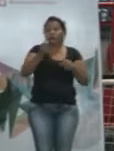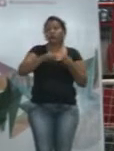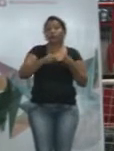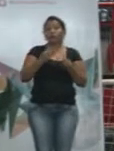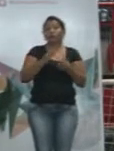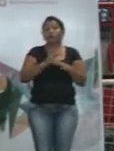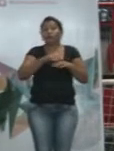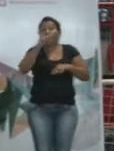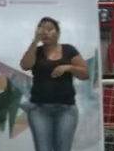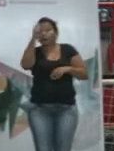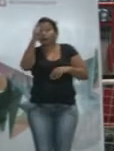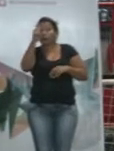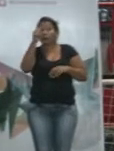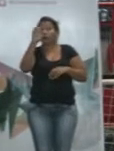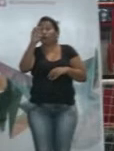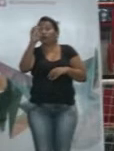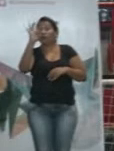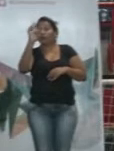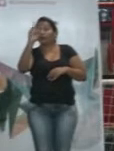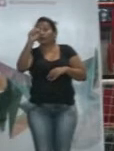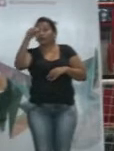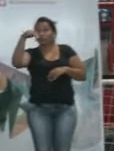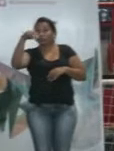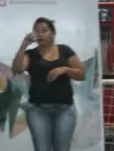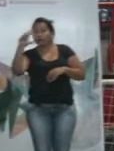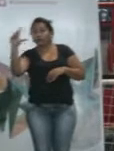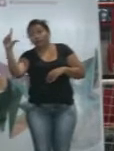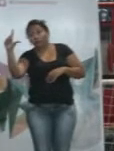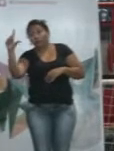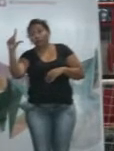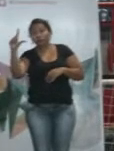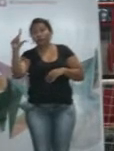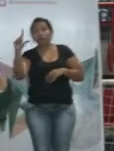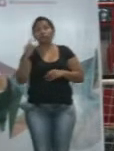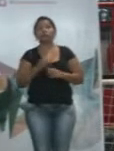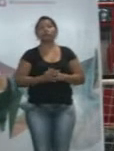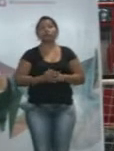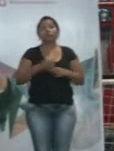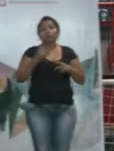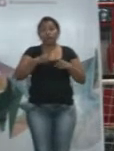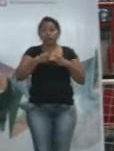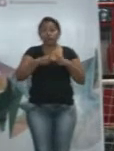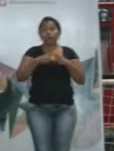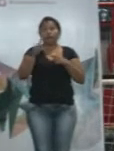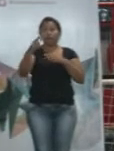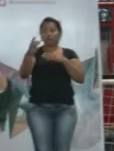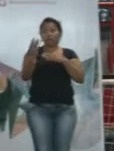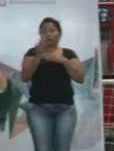A, o metanol, pois sua combustão completa fornece aproximadamente